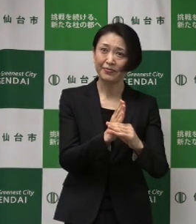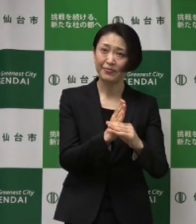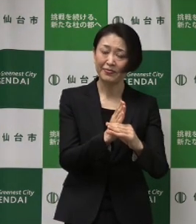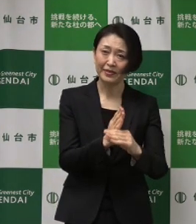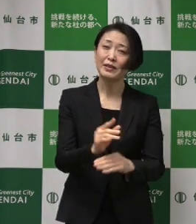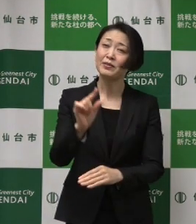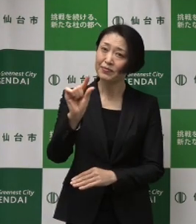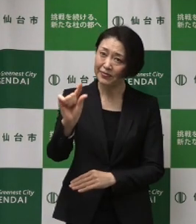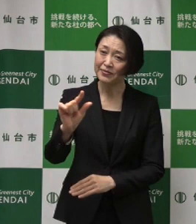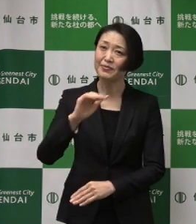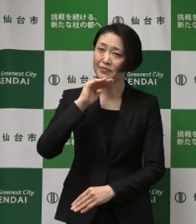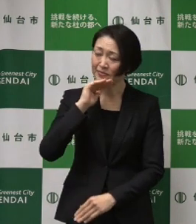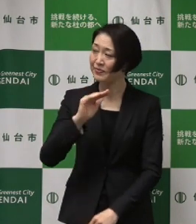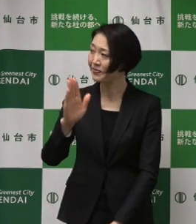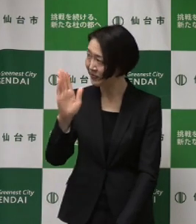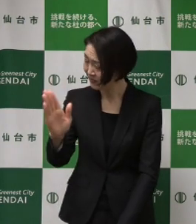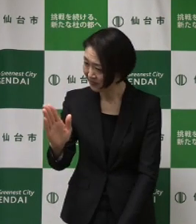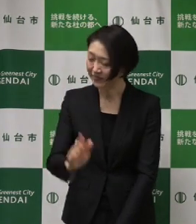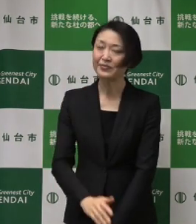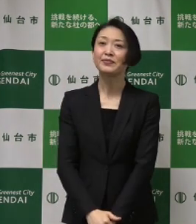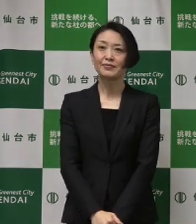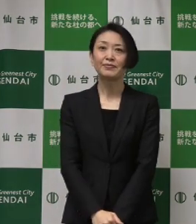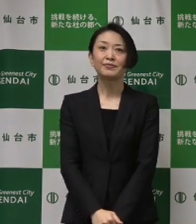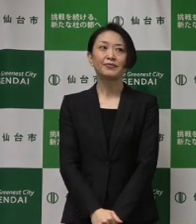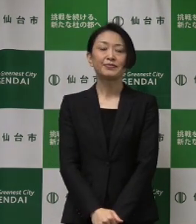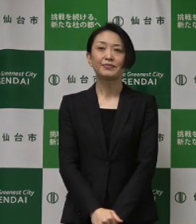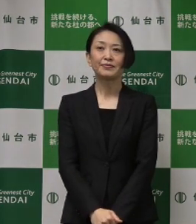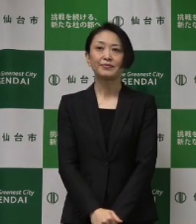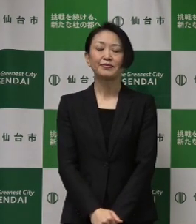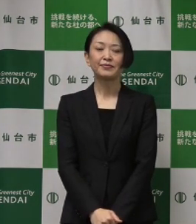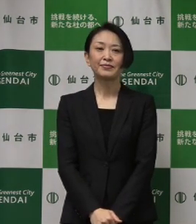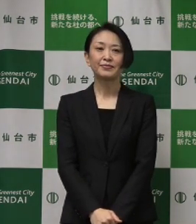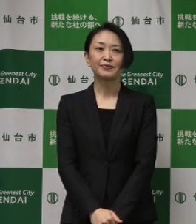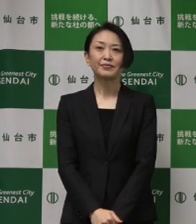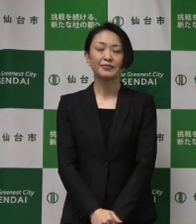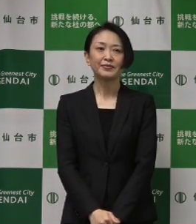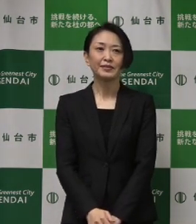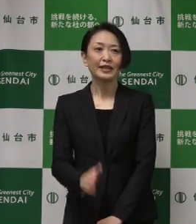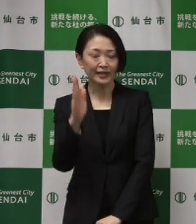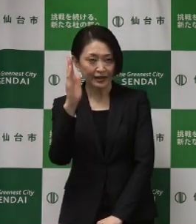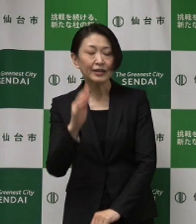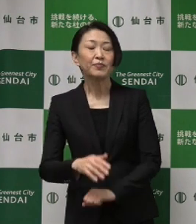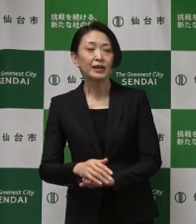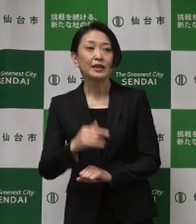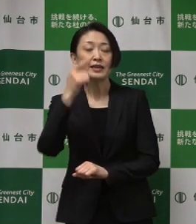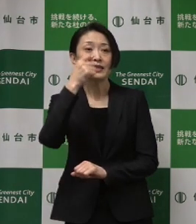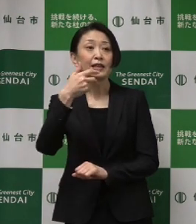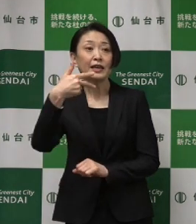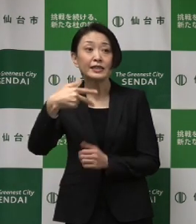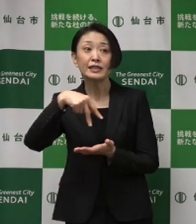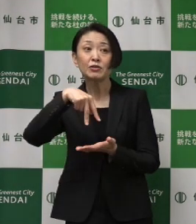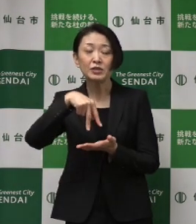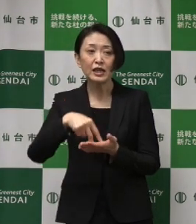らくお待ちいただきますようにお願いいたします。 それは、仙台市としてこの辺がいいとかですね、